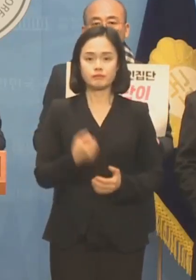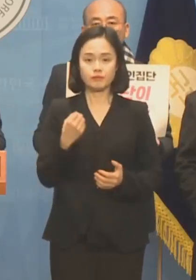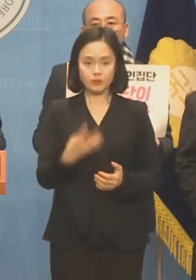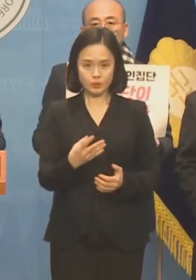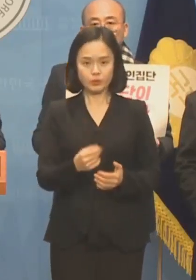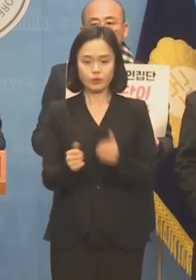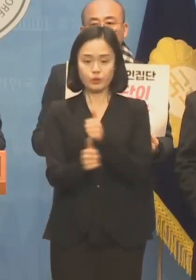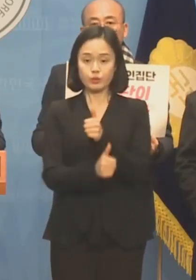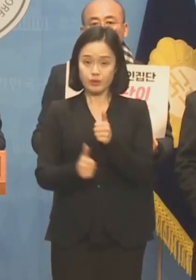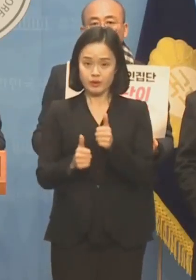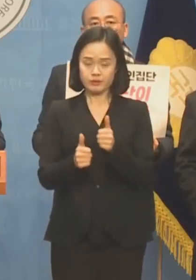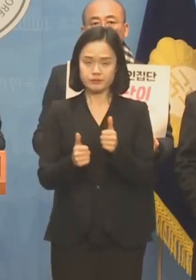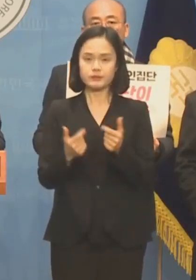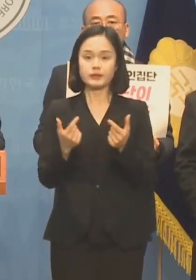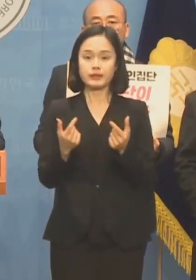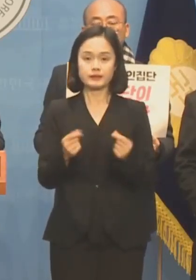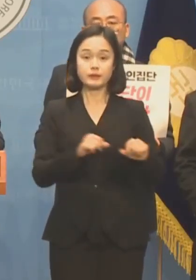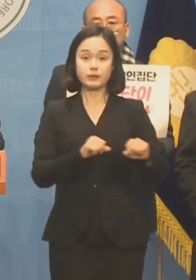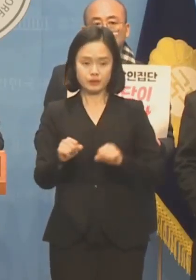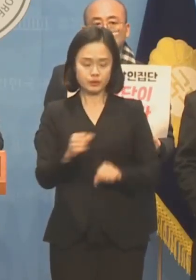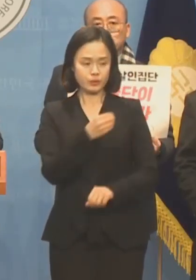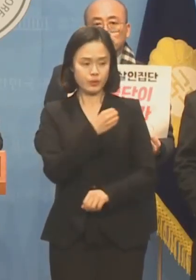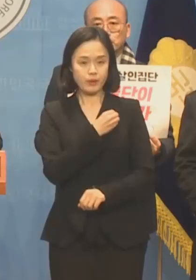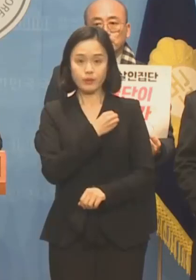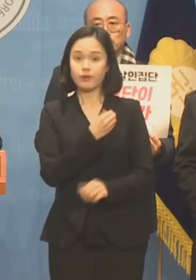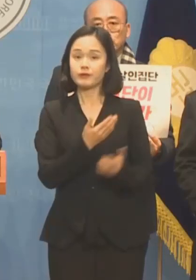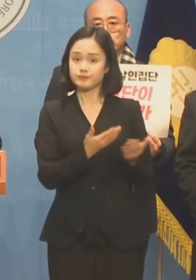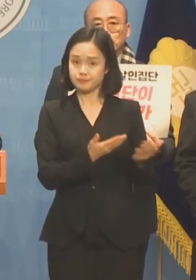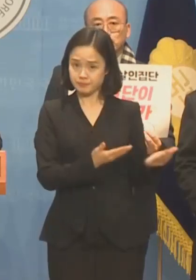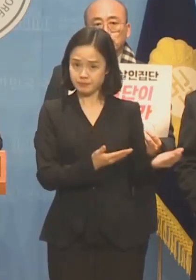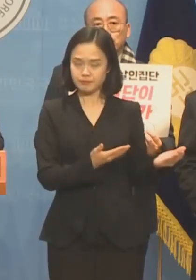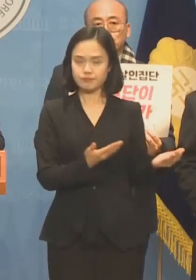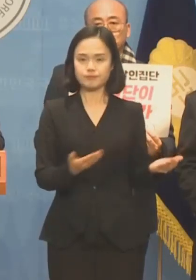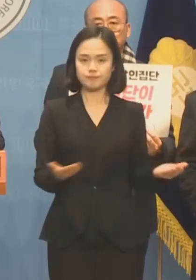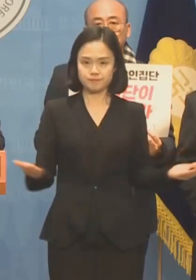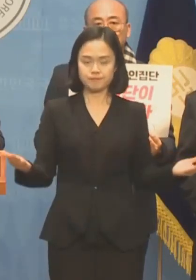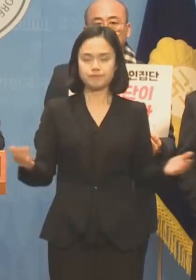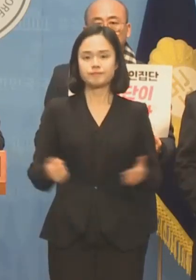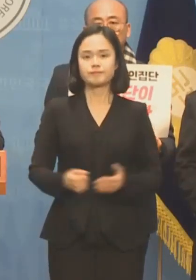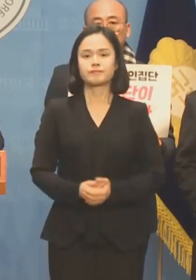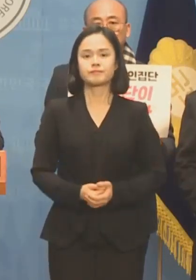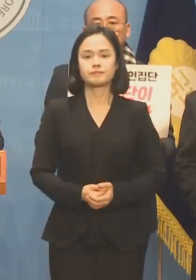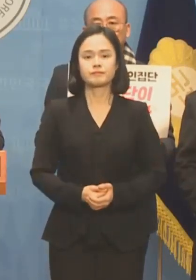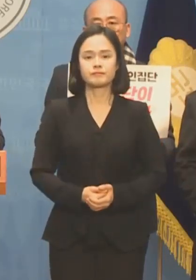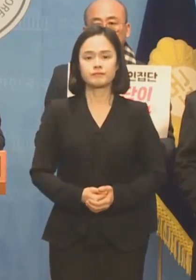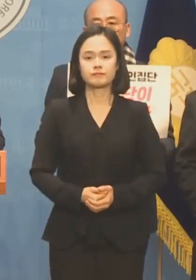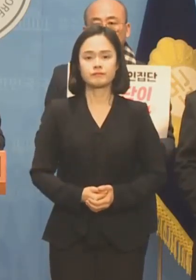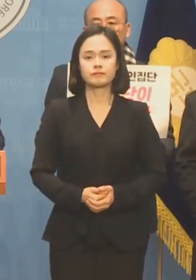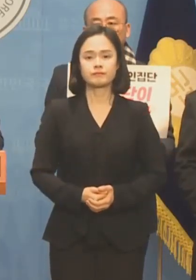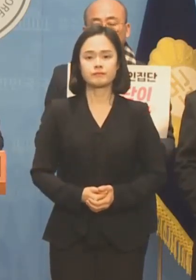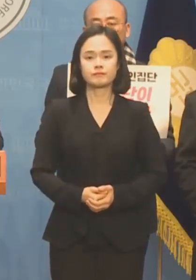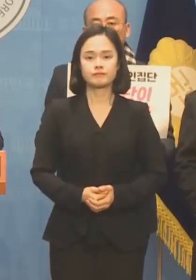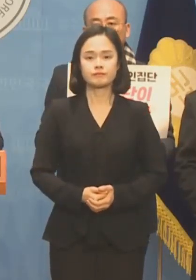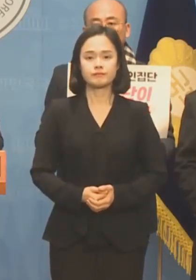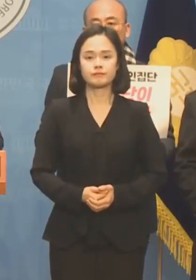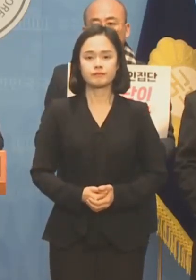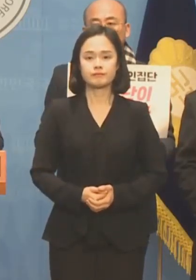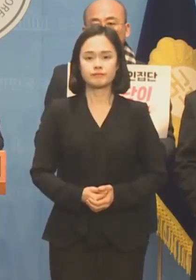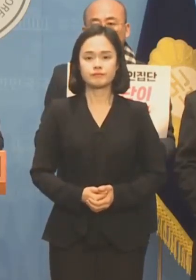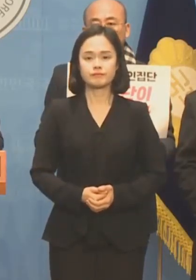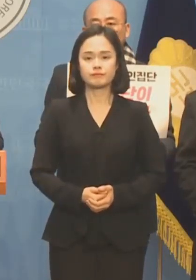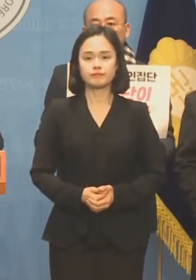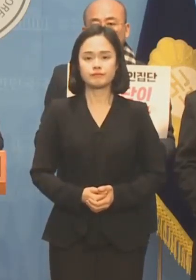있는 회원들이 오늘 갑자기 이렇게 여러분들 앞에 섰습니다. 먼저 어제 그 모습을